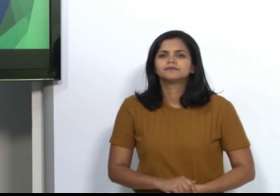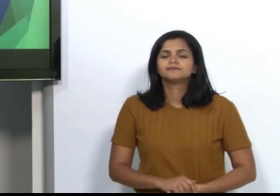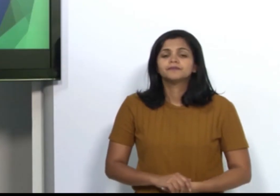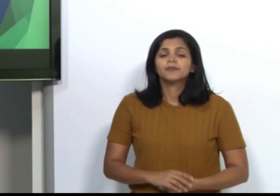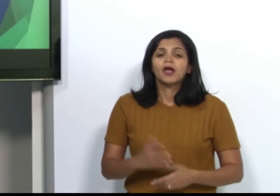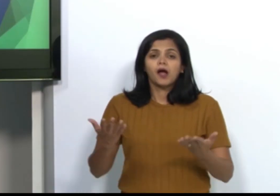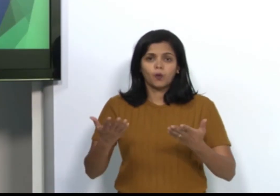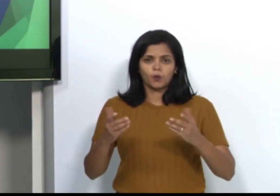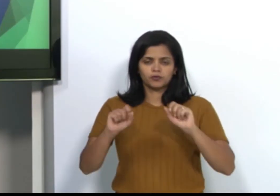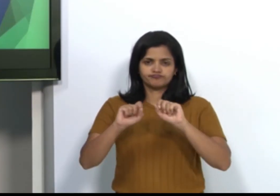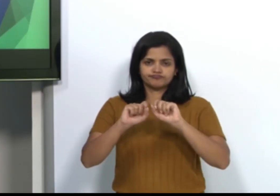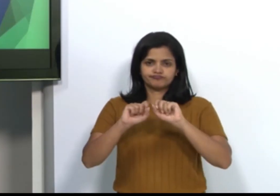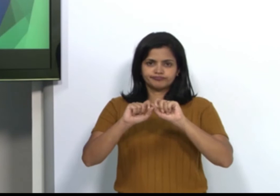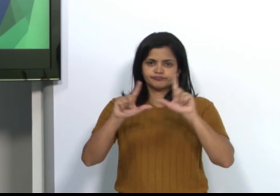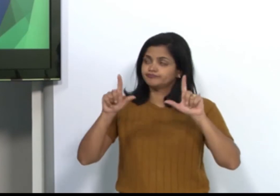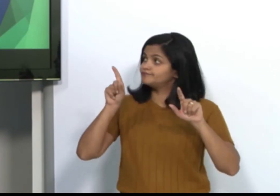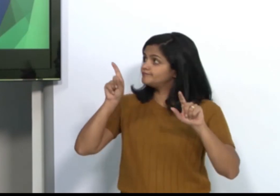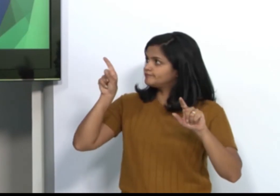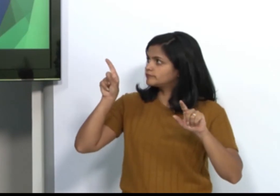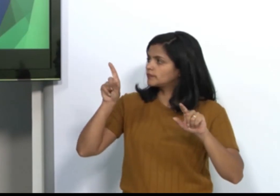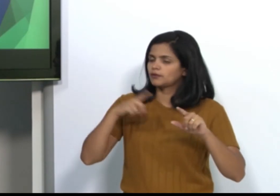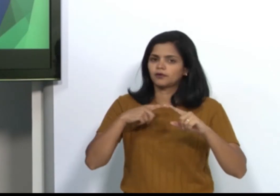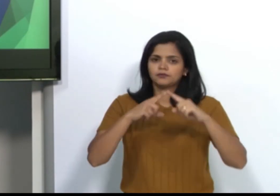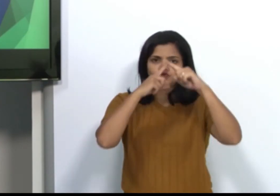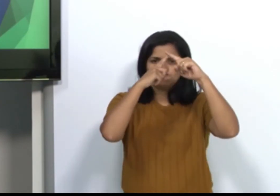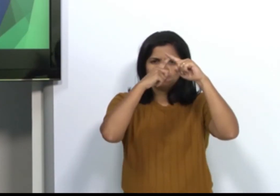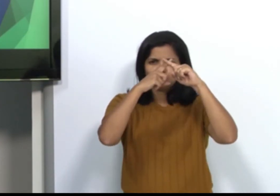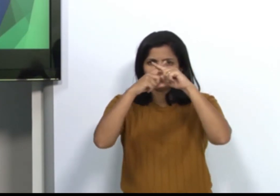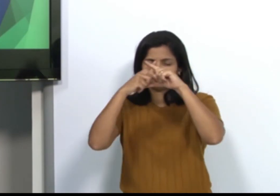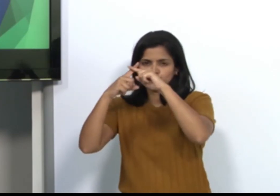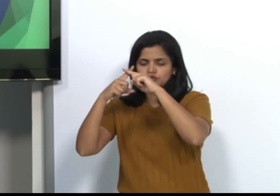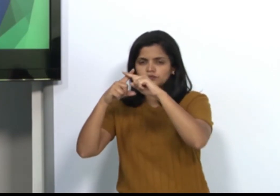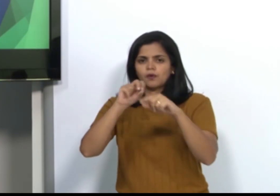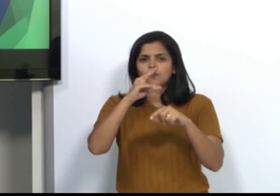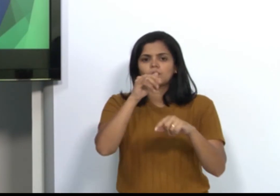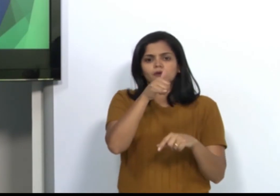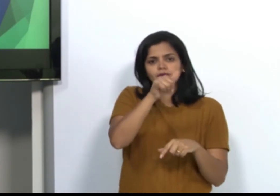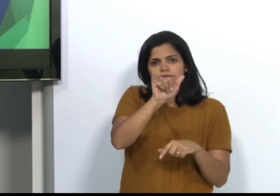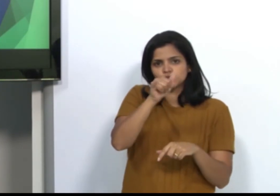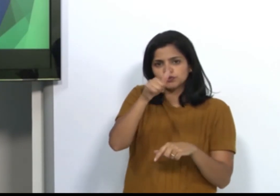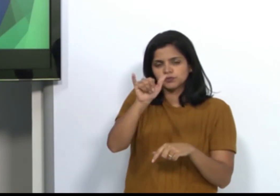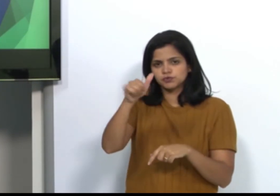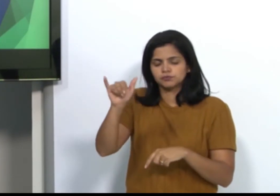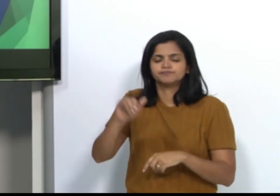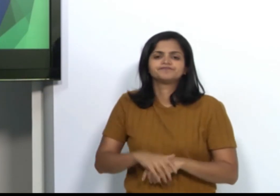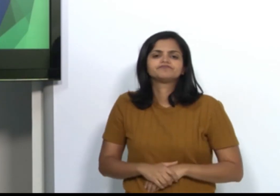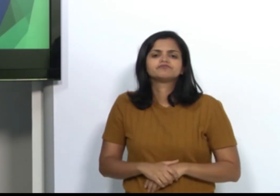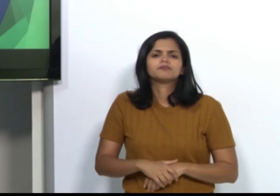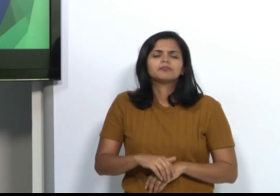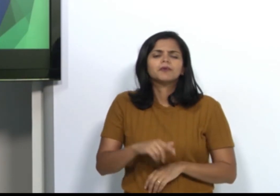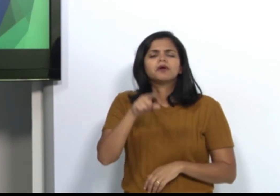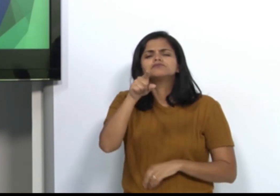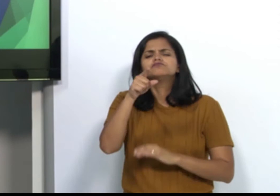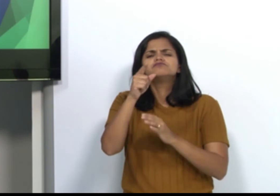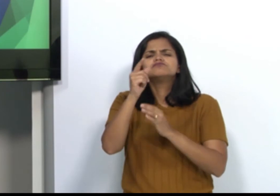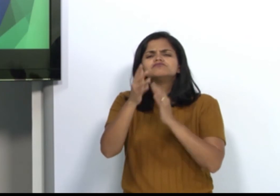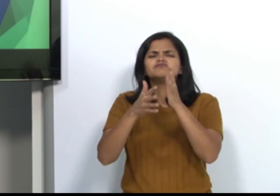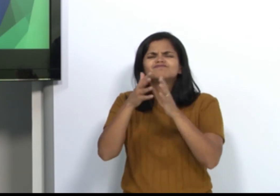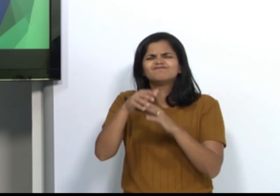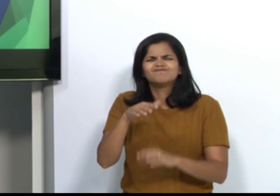Conforme o slide, ali, x, x, x ou y, y, y. Se a pessoa sinalizou, você